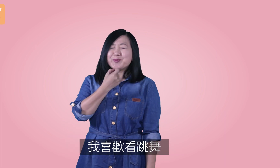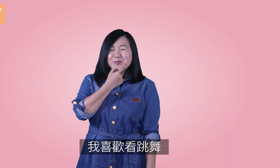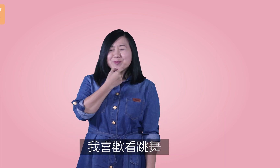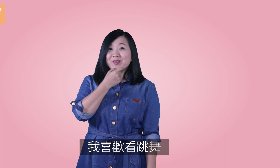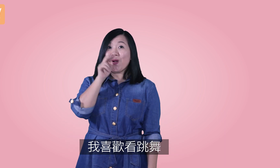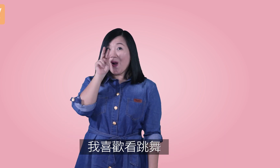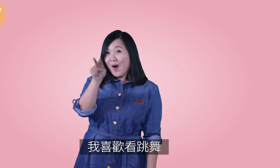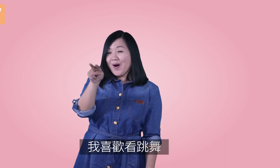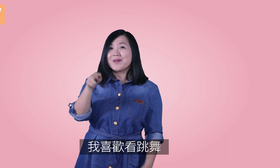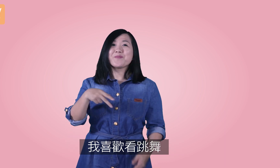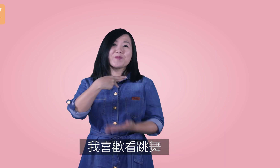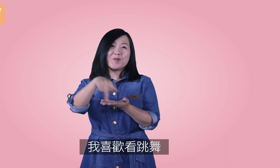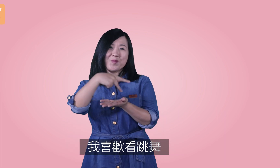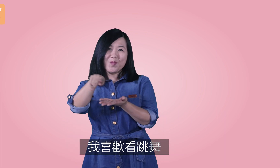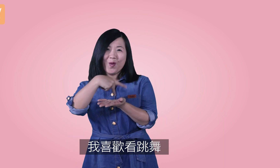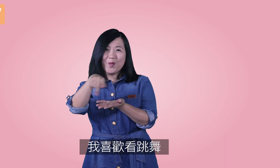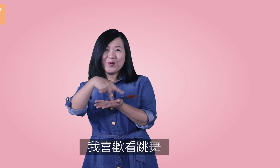我就喜欢看跳舞了。